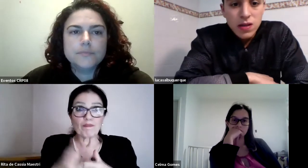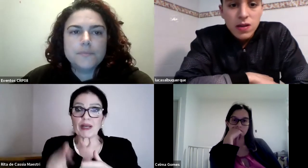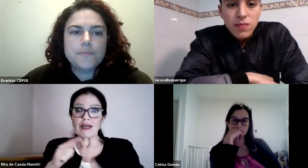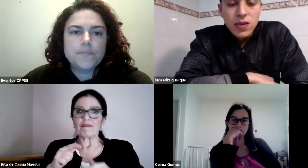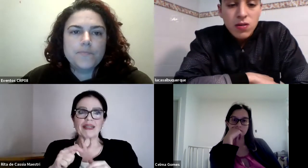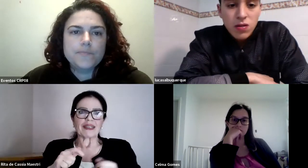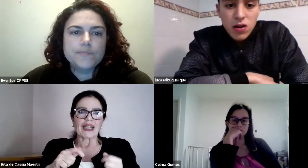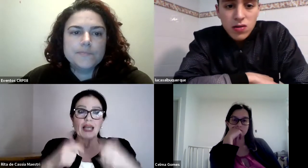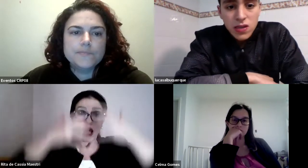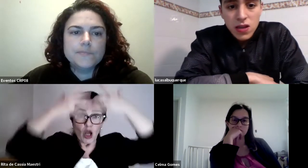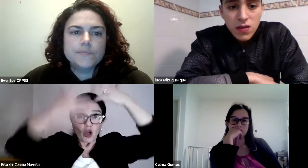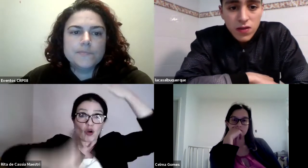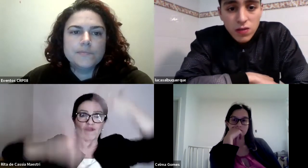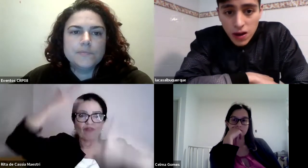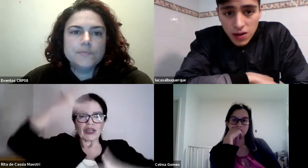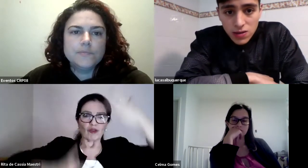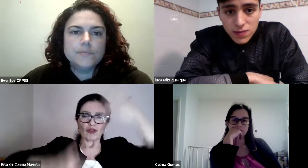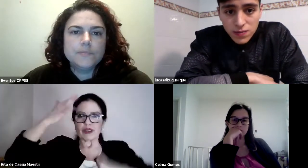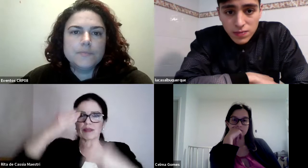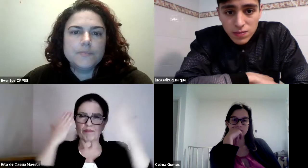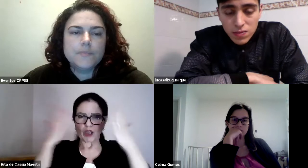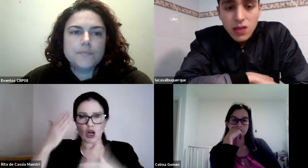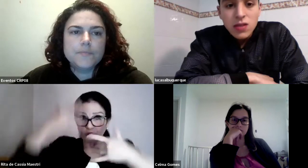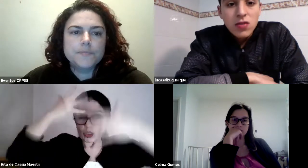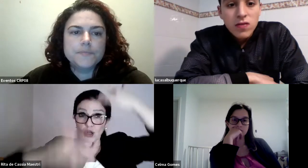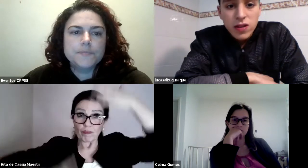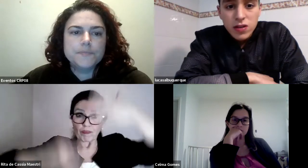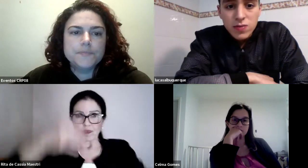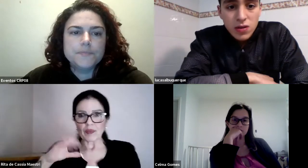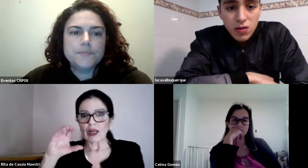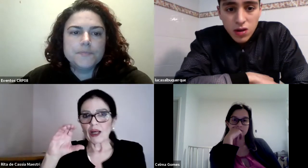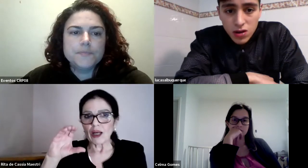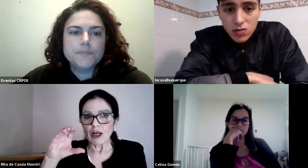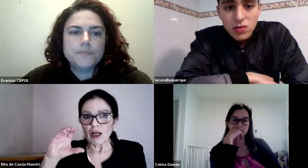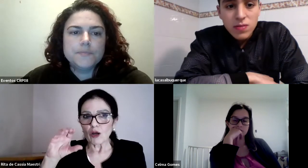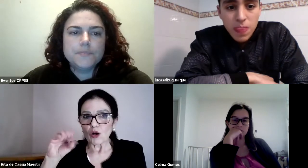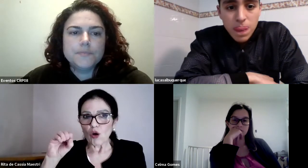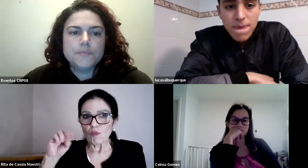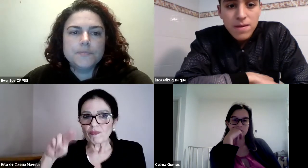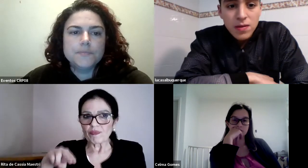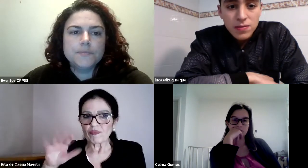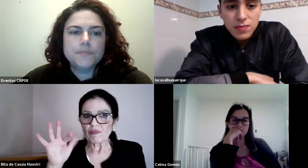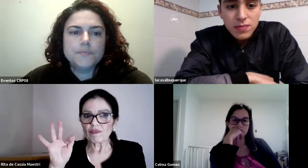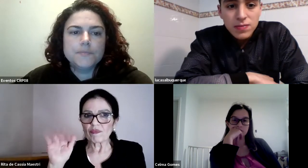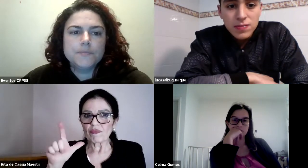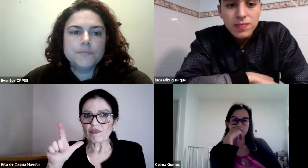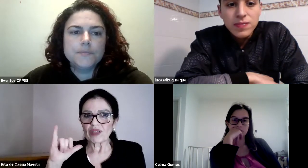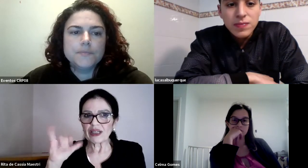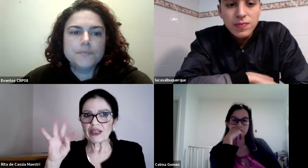problemas psicológicos, essas dificuldades, esses conflitos psicológicos.